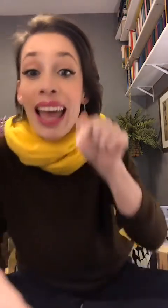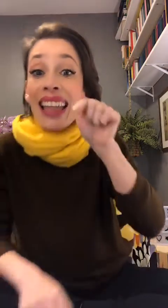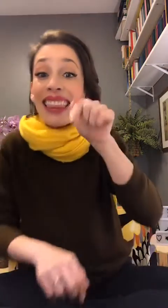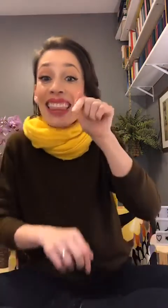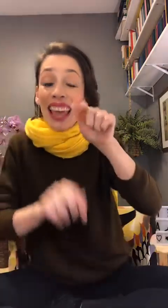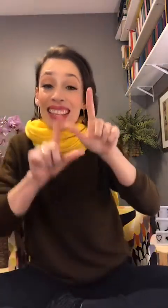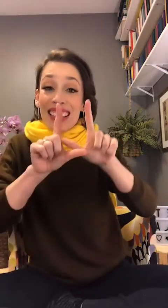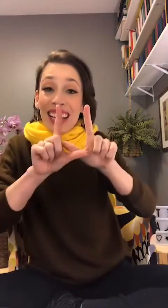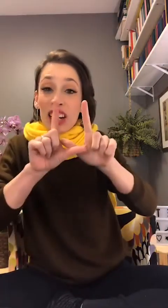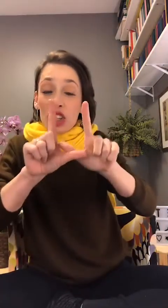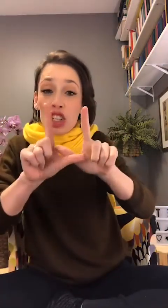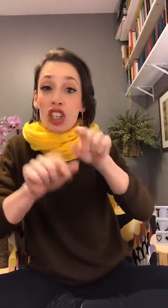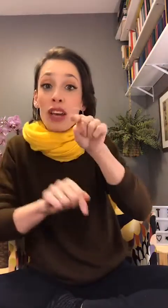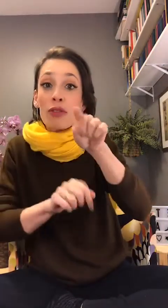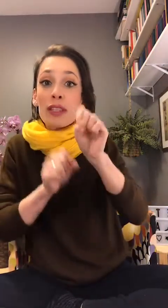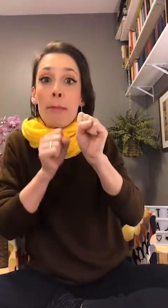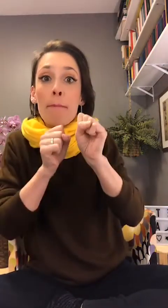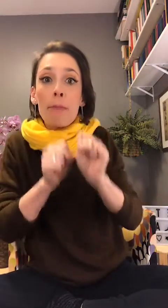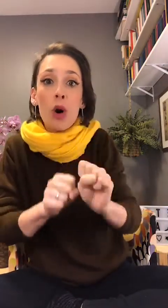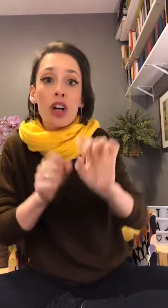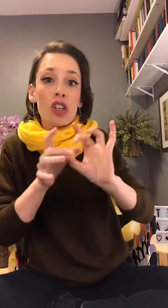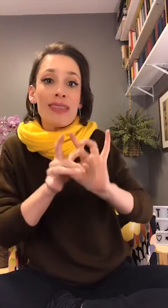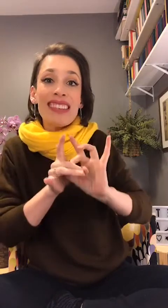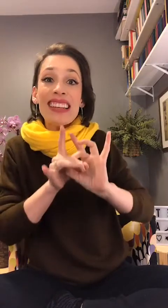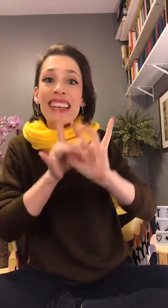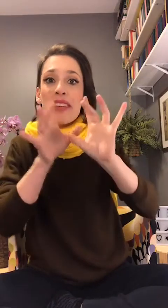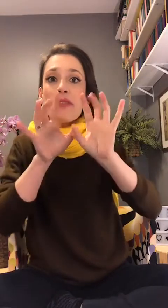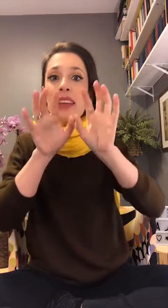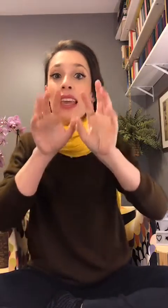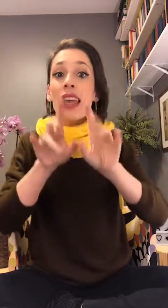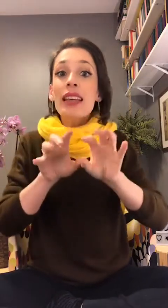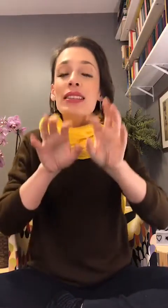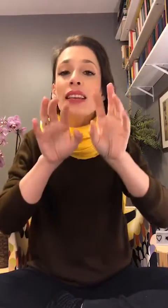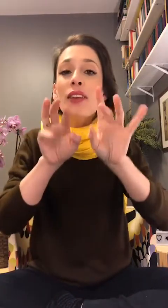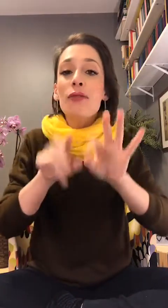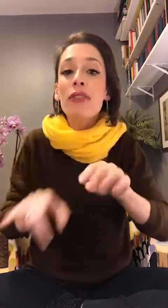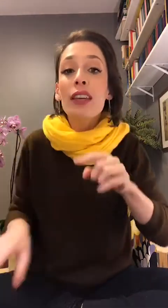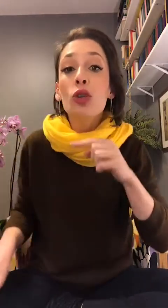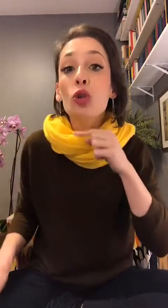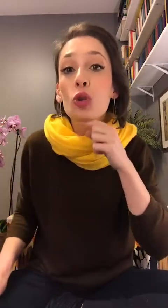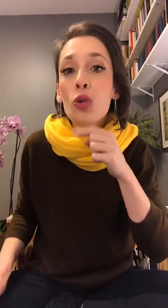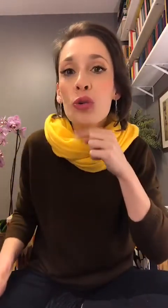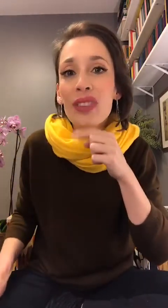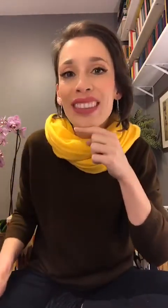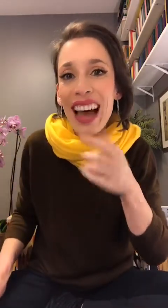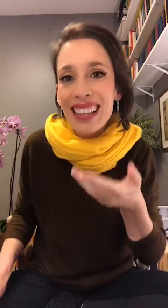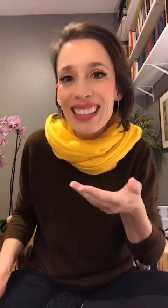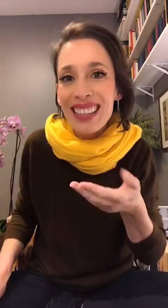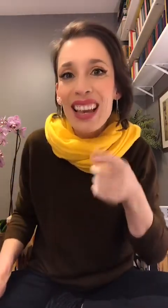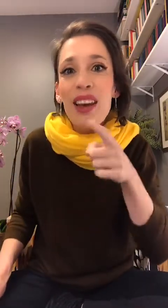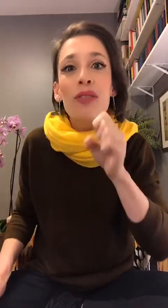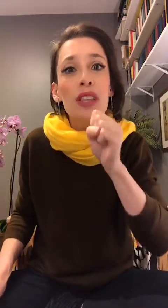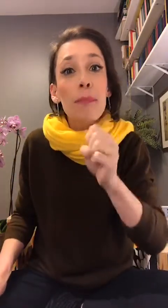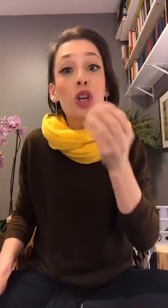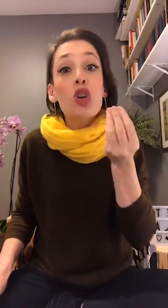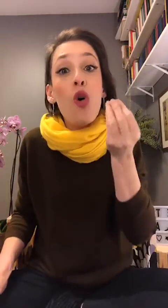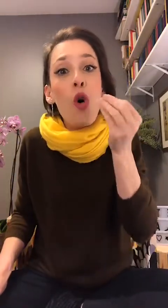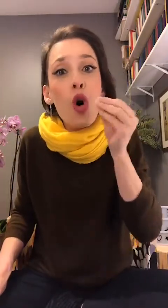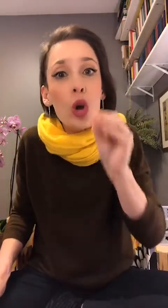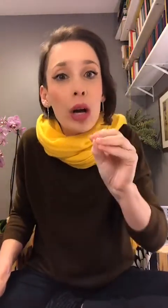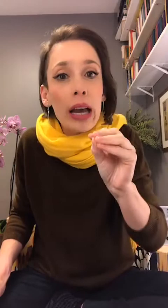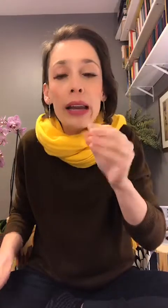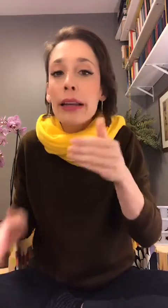né? Nessa cartinha você pode livre escrever dúvidas. Você